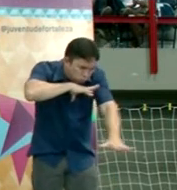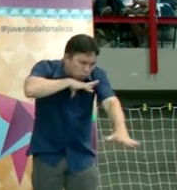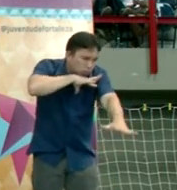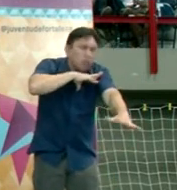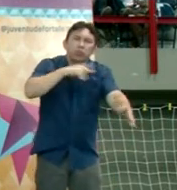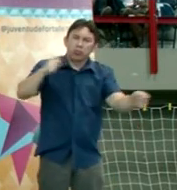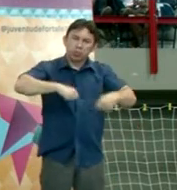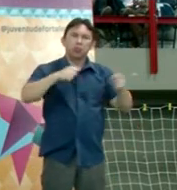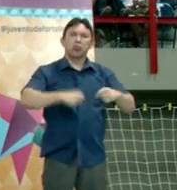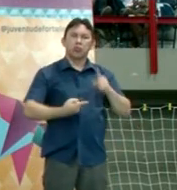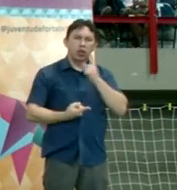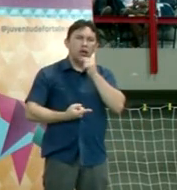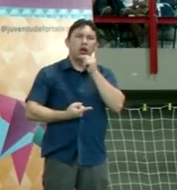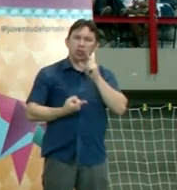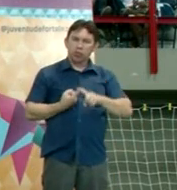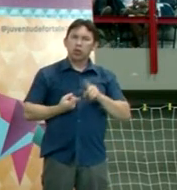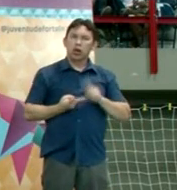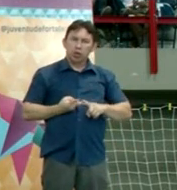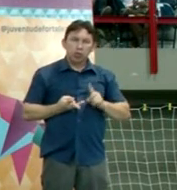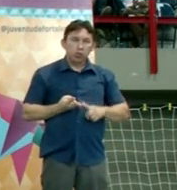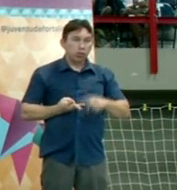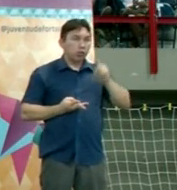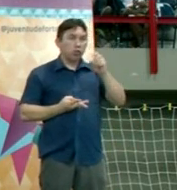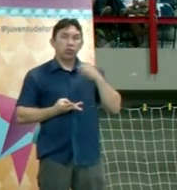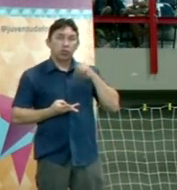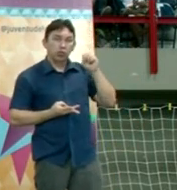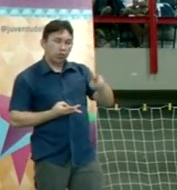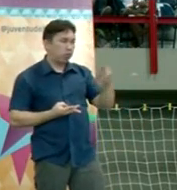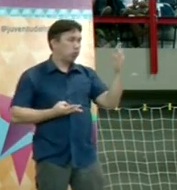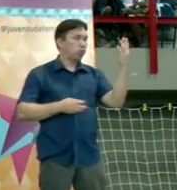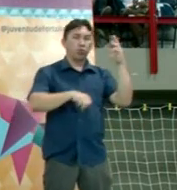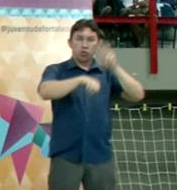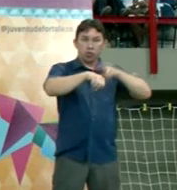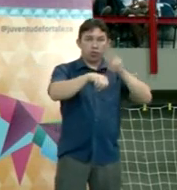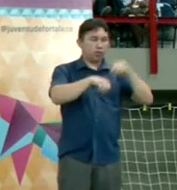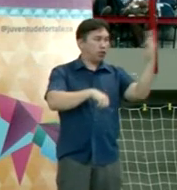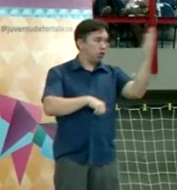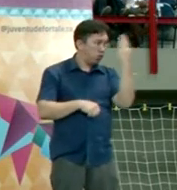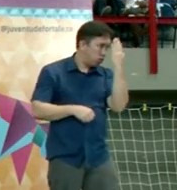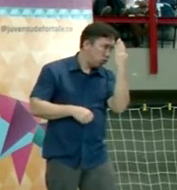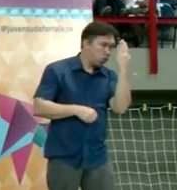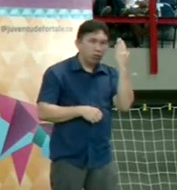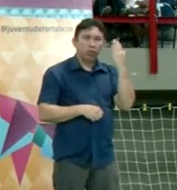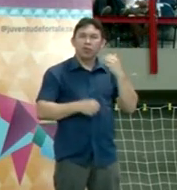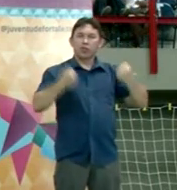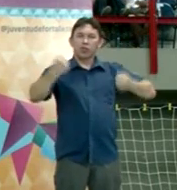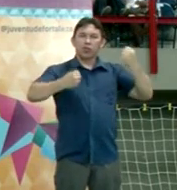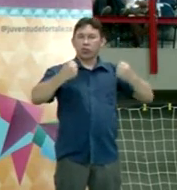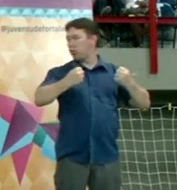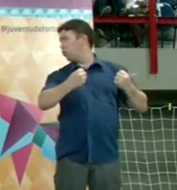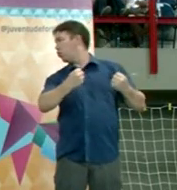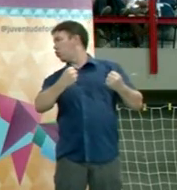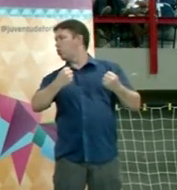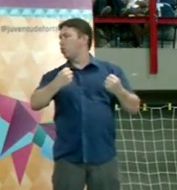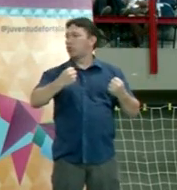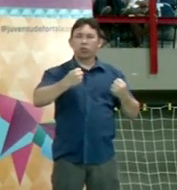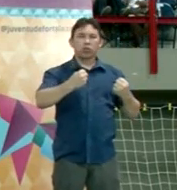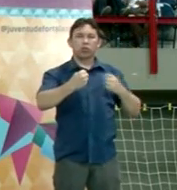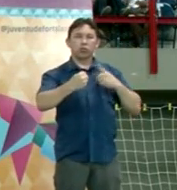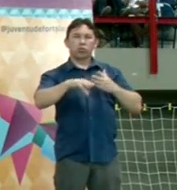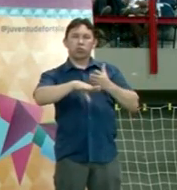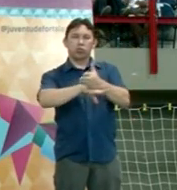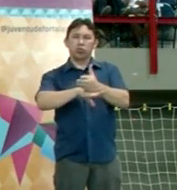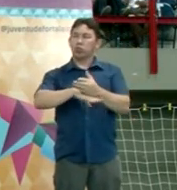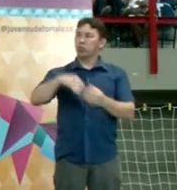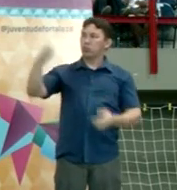a água, a luz atravessa líquido. Se você olha através de um vidro transparente, como nos automóveis, por exemplo, quando você chega num